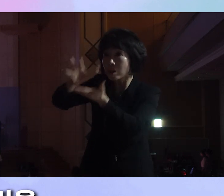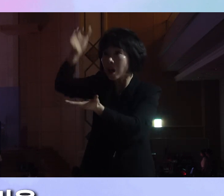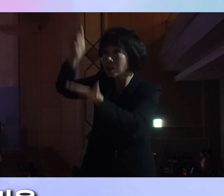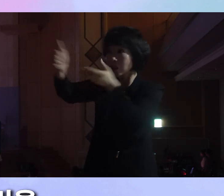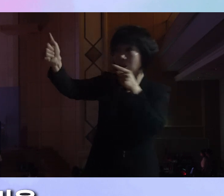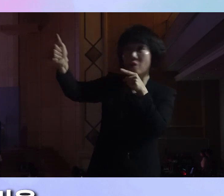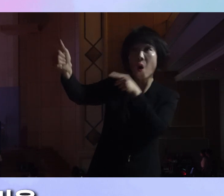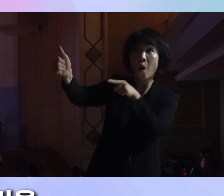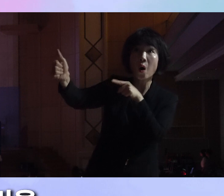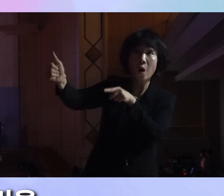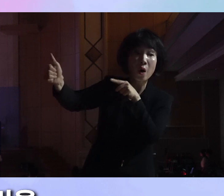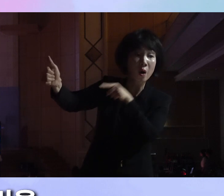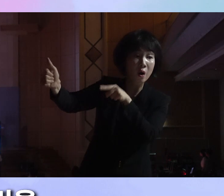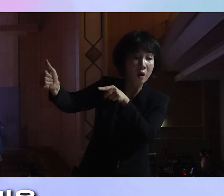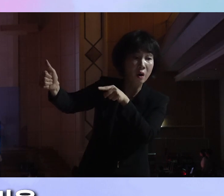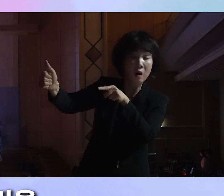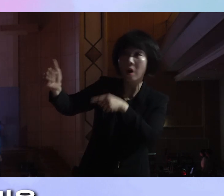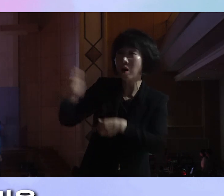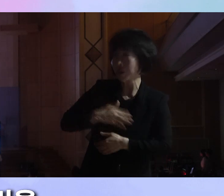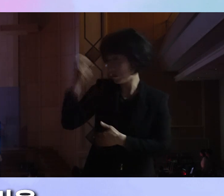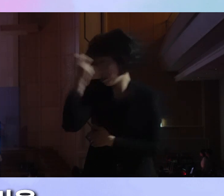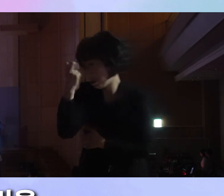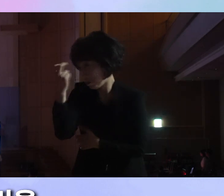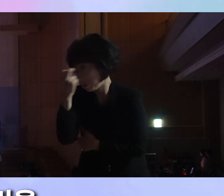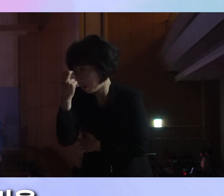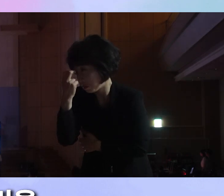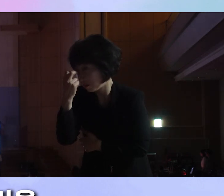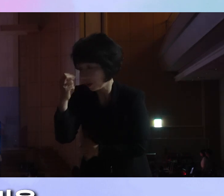나사렛의 예수